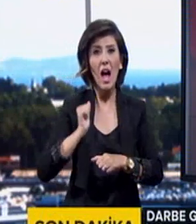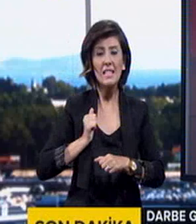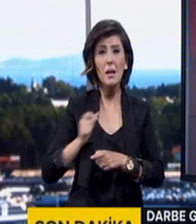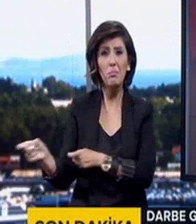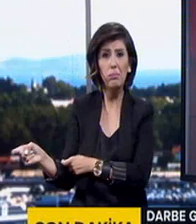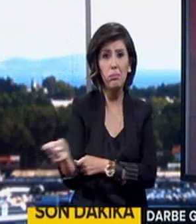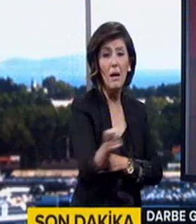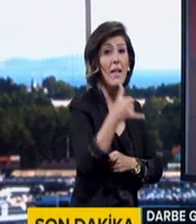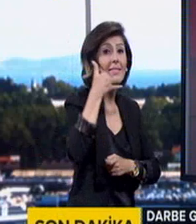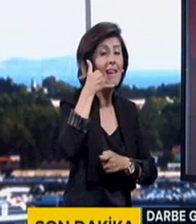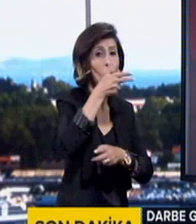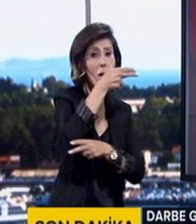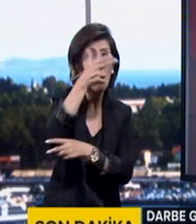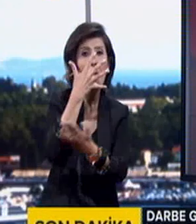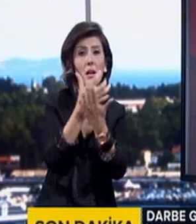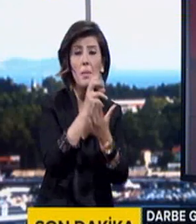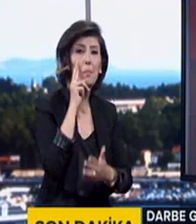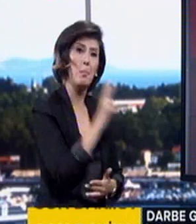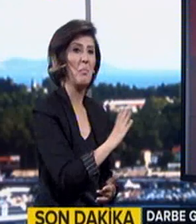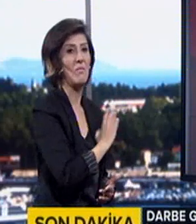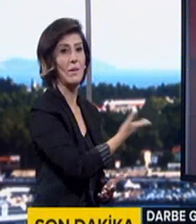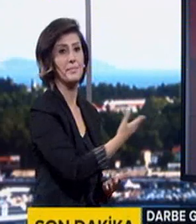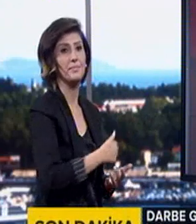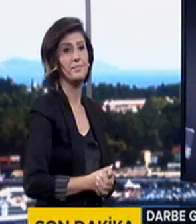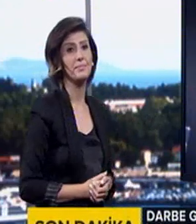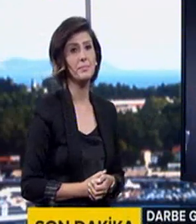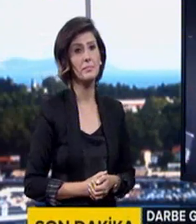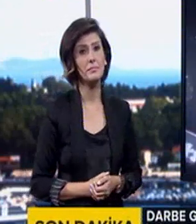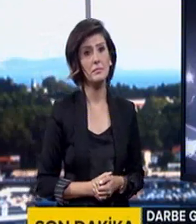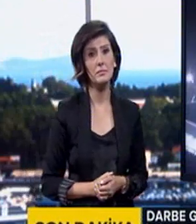anlar telefon kameralarıyla kaydedildi.